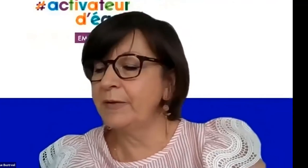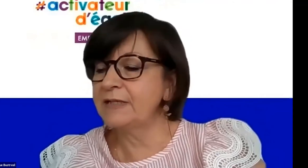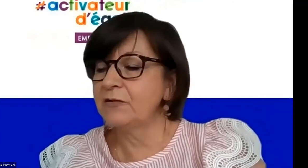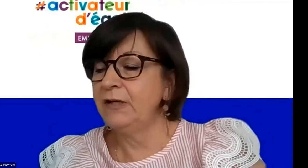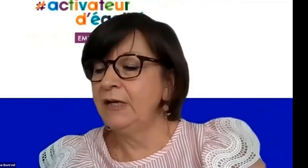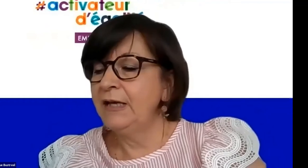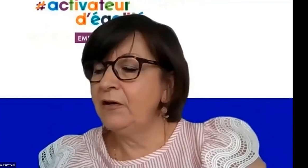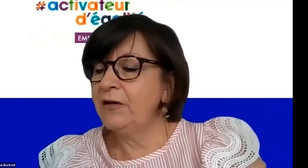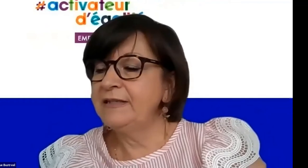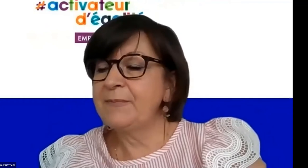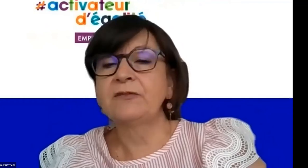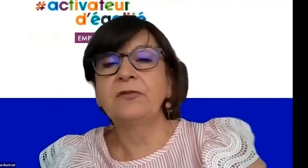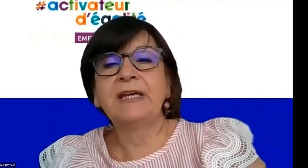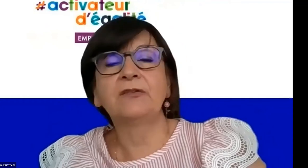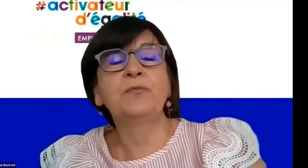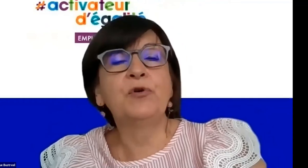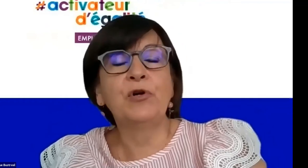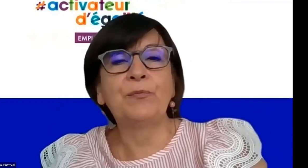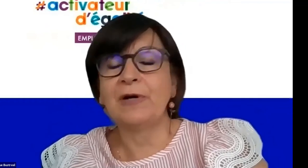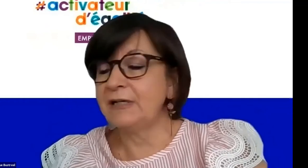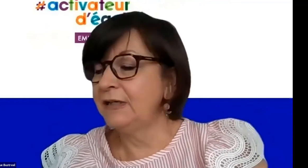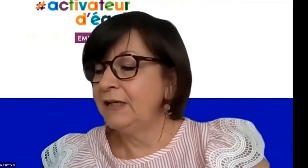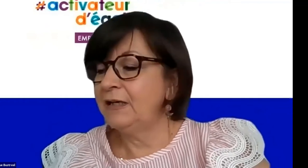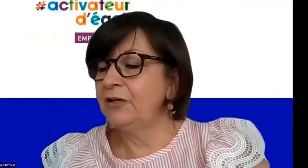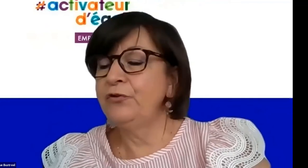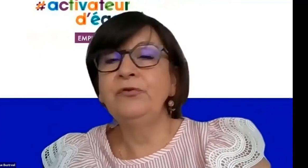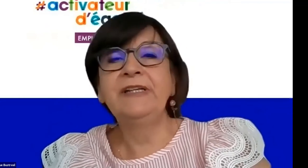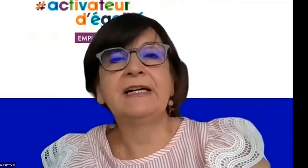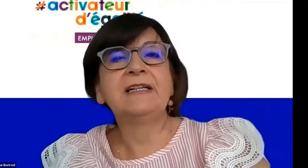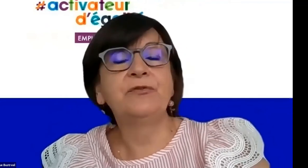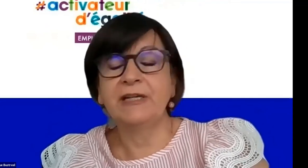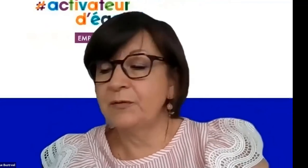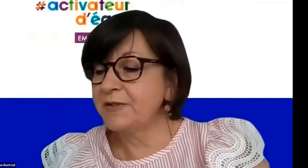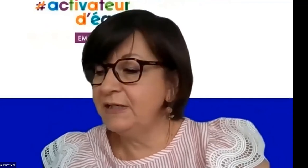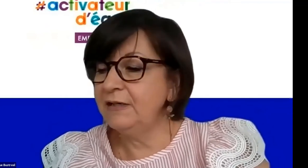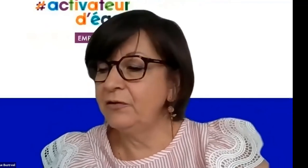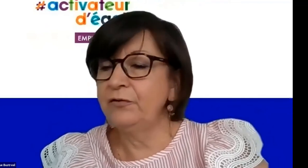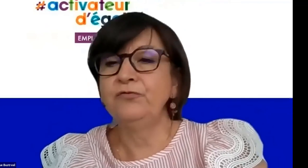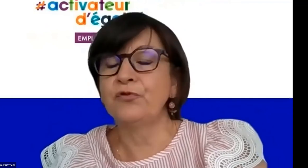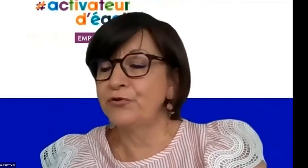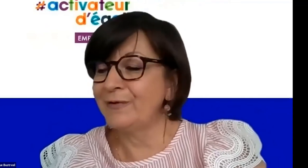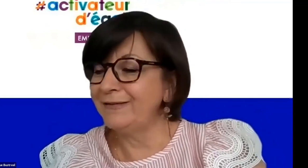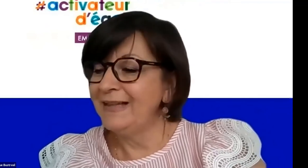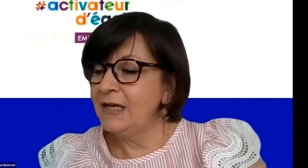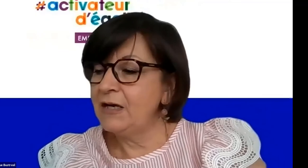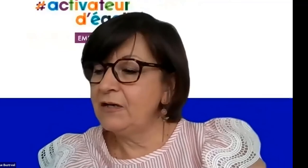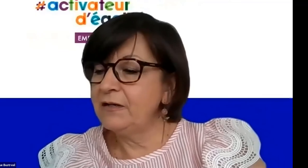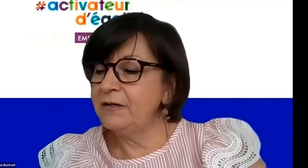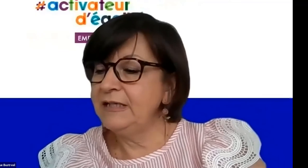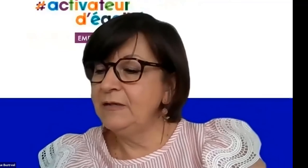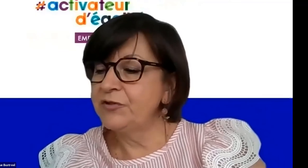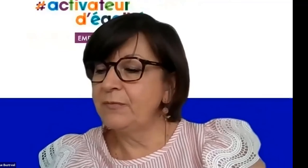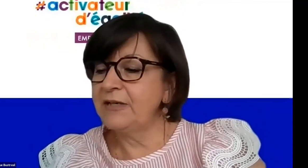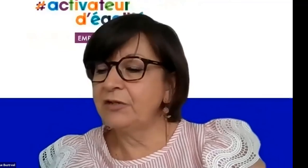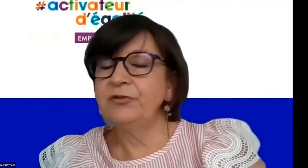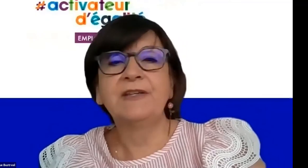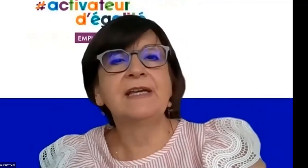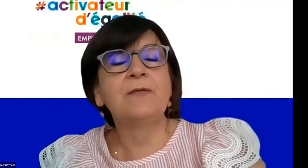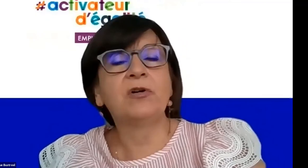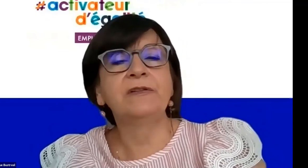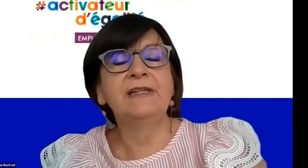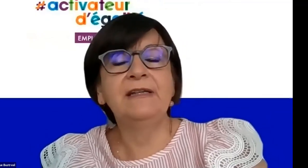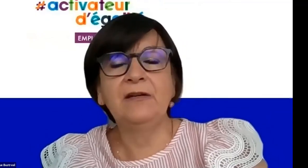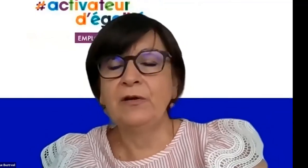sont également présents, des partenaires de Pôle Emploi, de l'UNEA et de KEOPS qui nous rejoint. Il me semble avoir